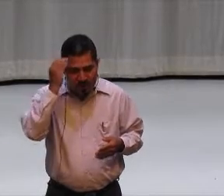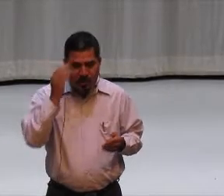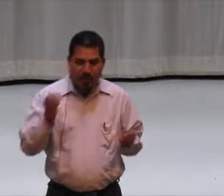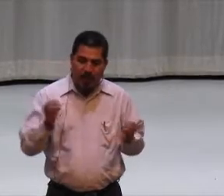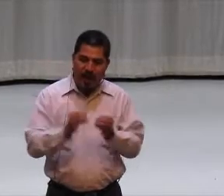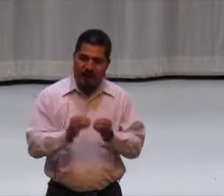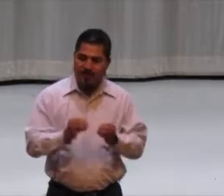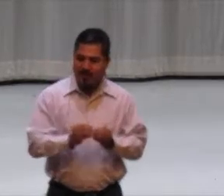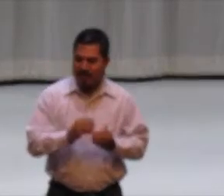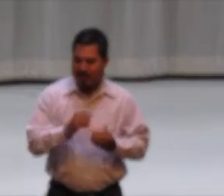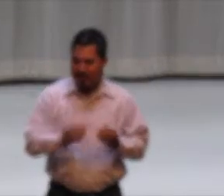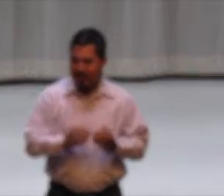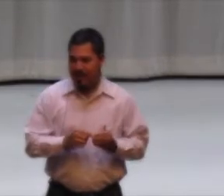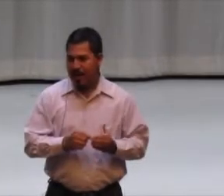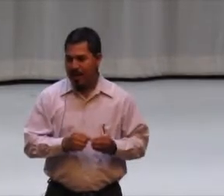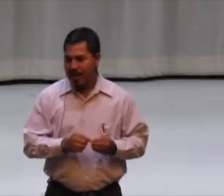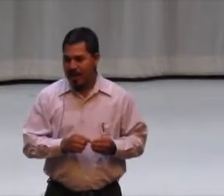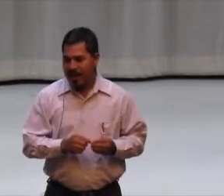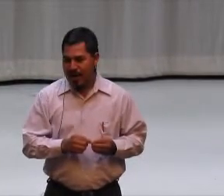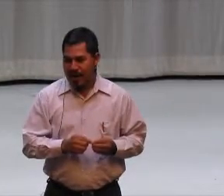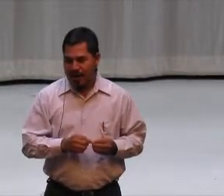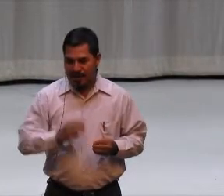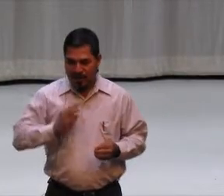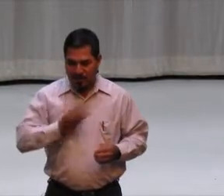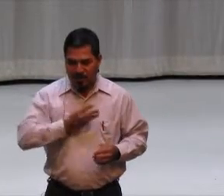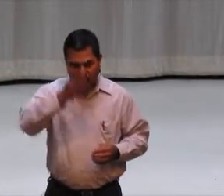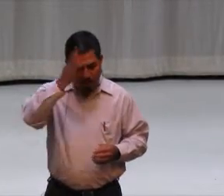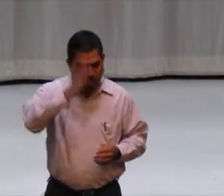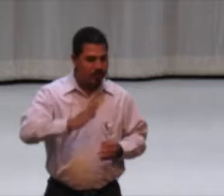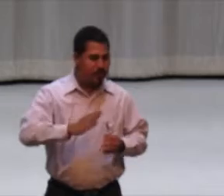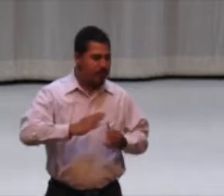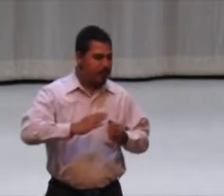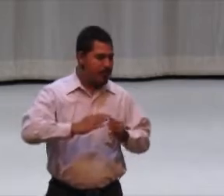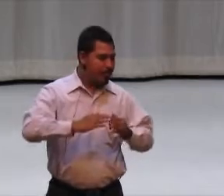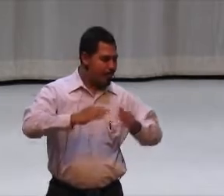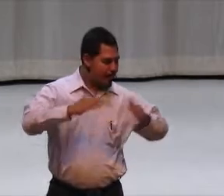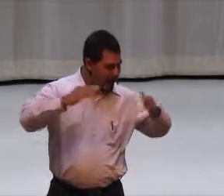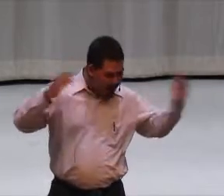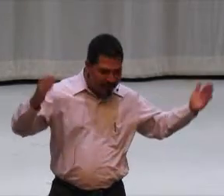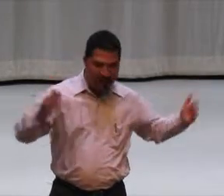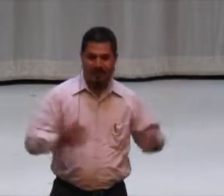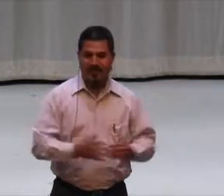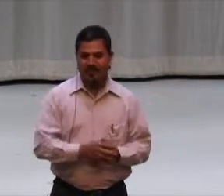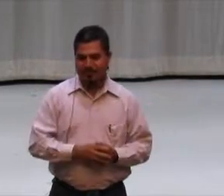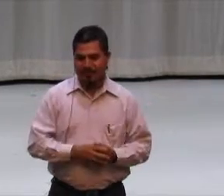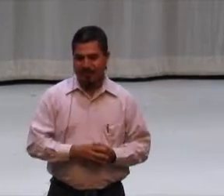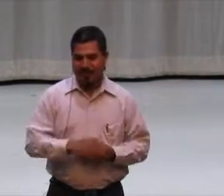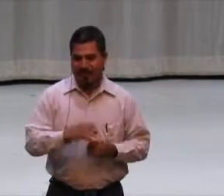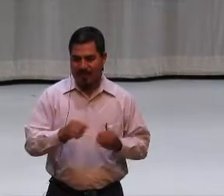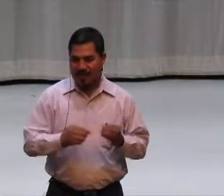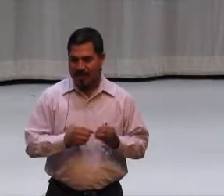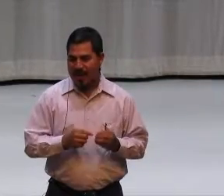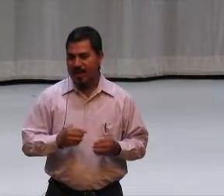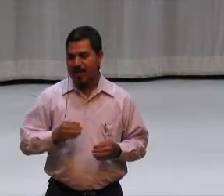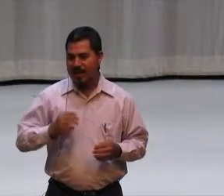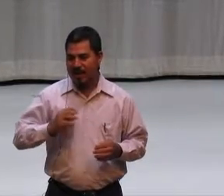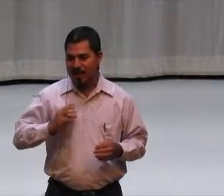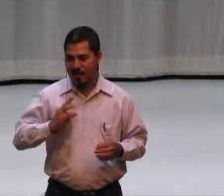conociendo más acerca de nuestro Dios grande, acerca de